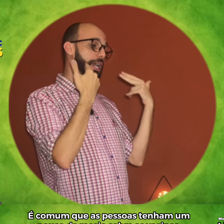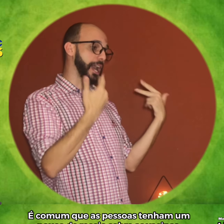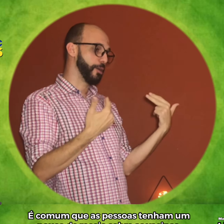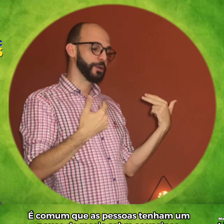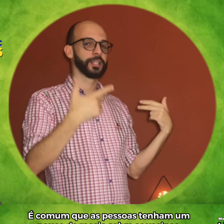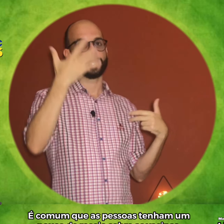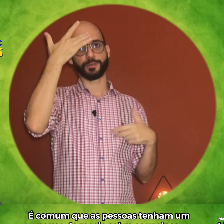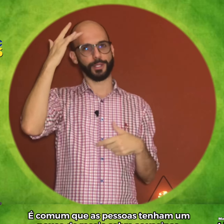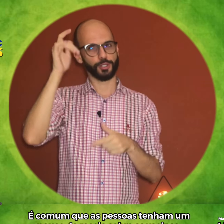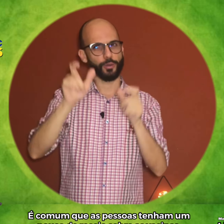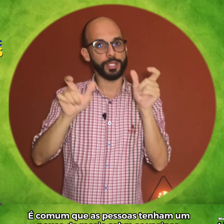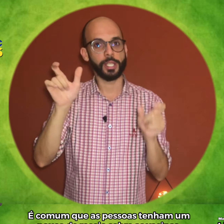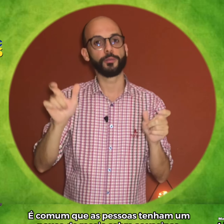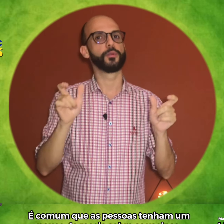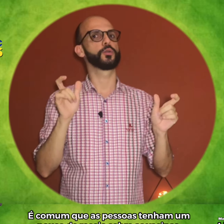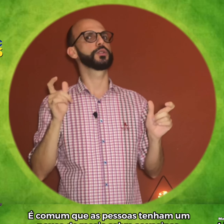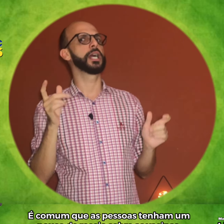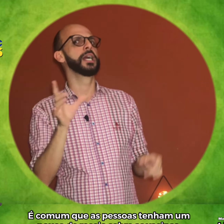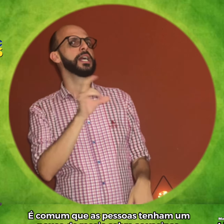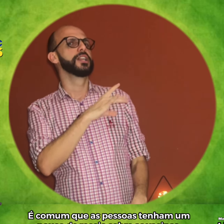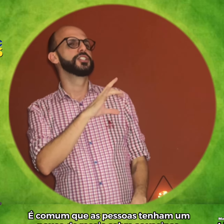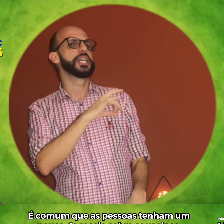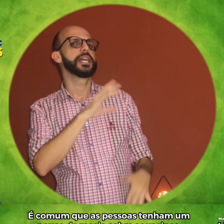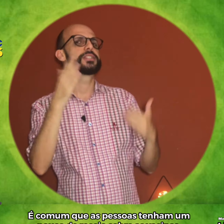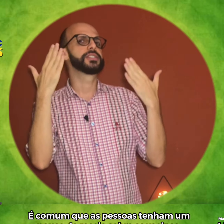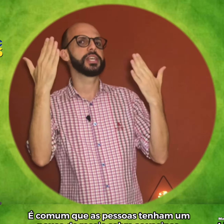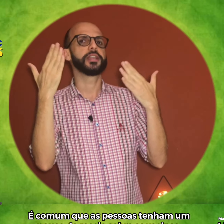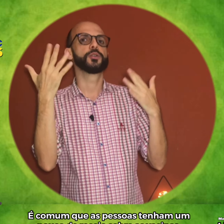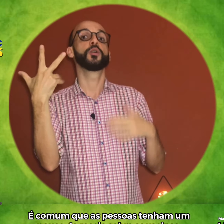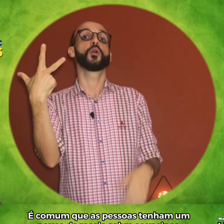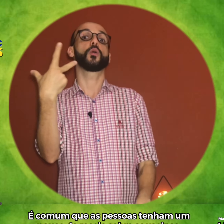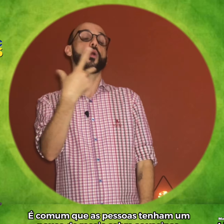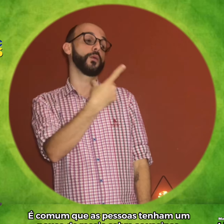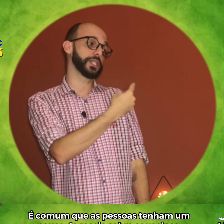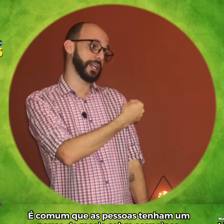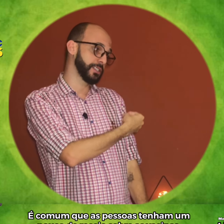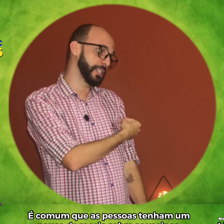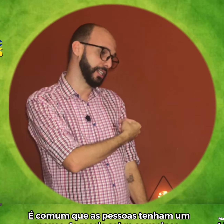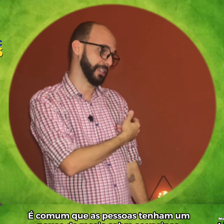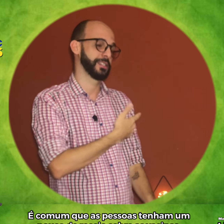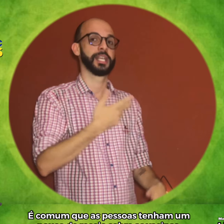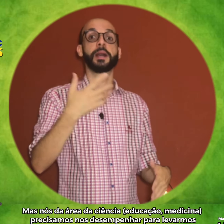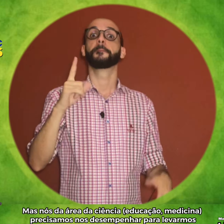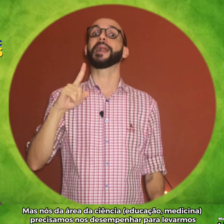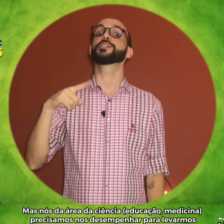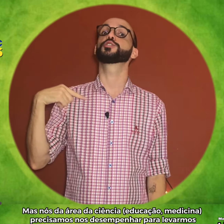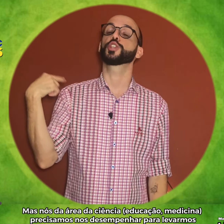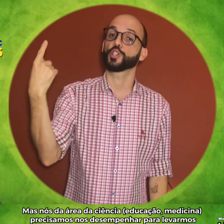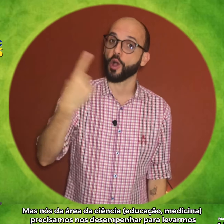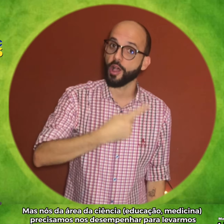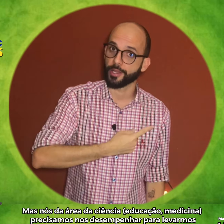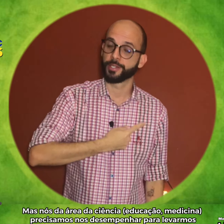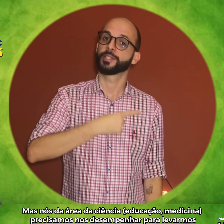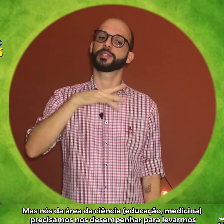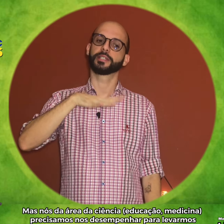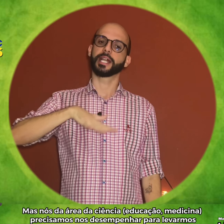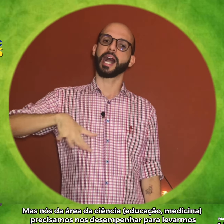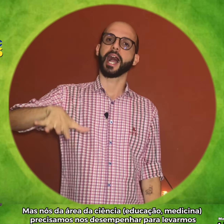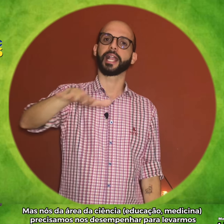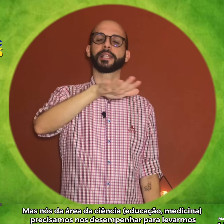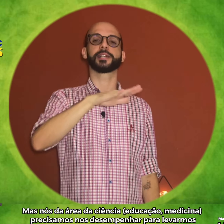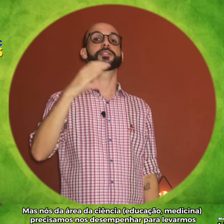natural que as pessoas tenham um pouco de receio com as vacinas. Mas nós,